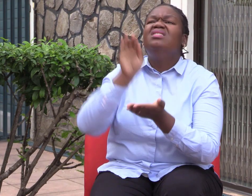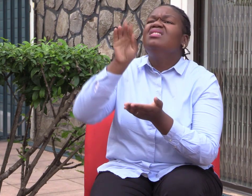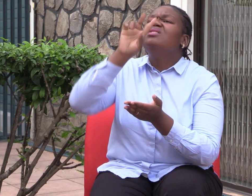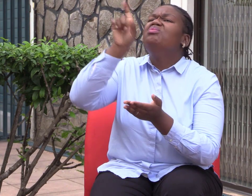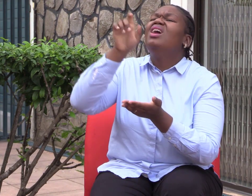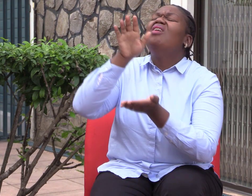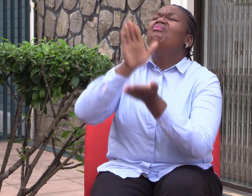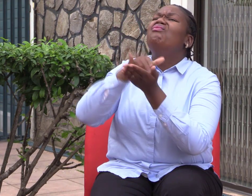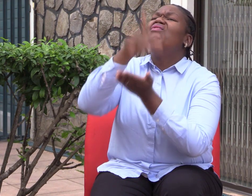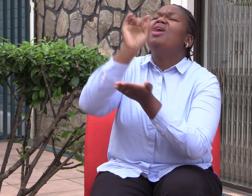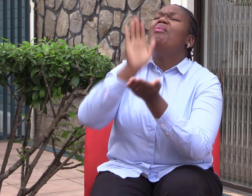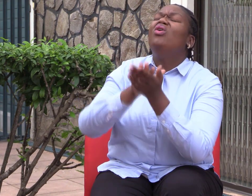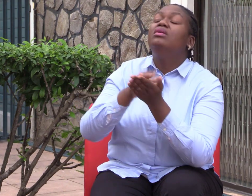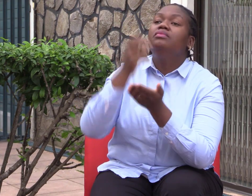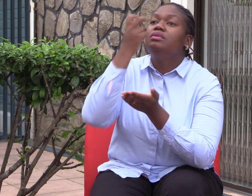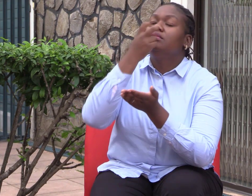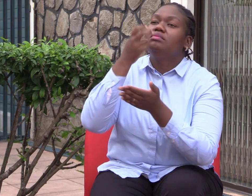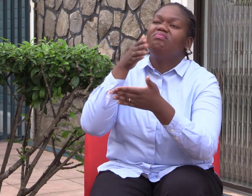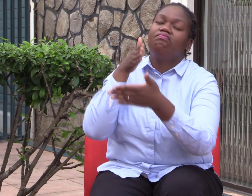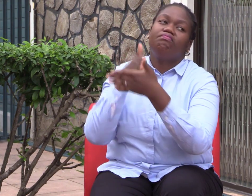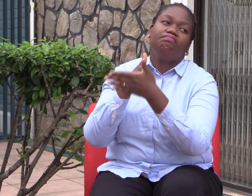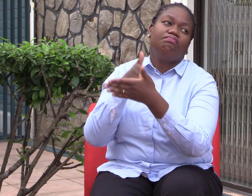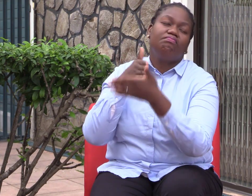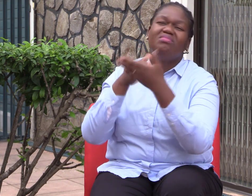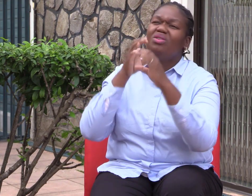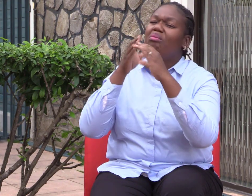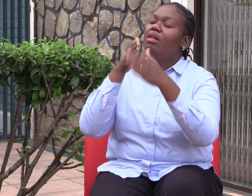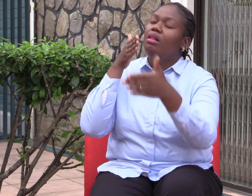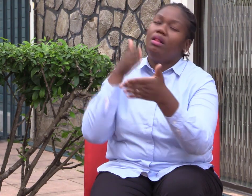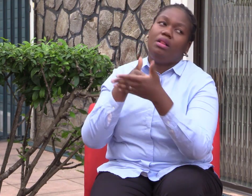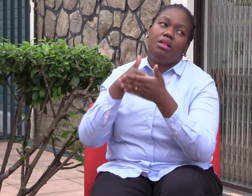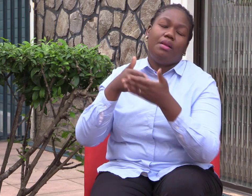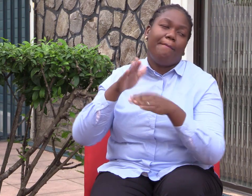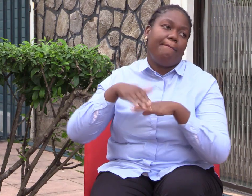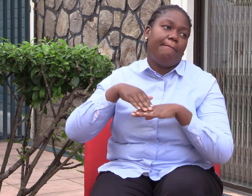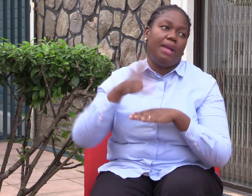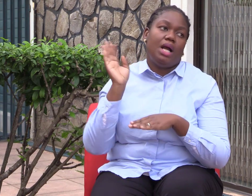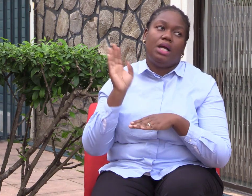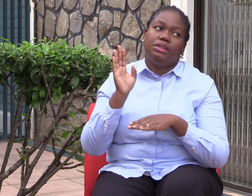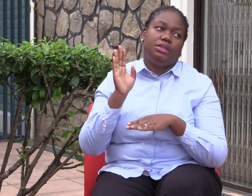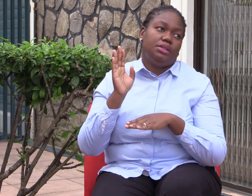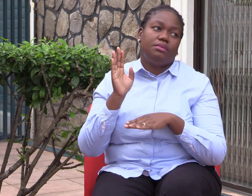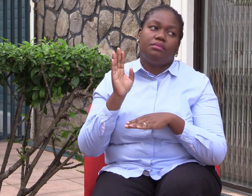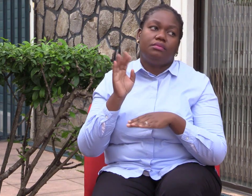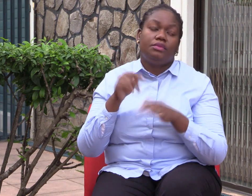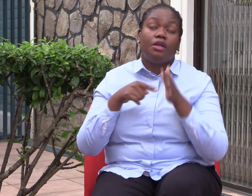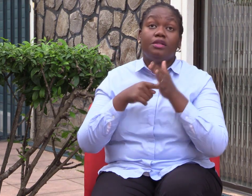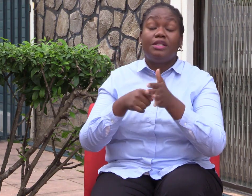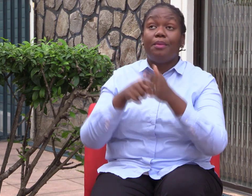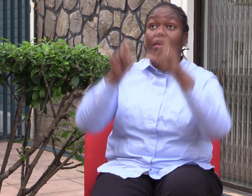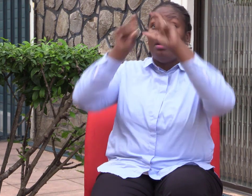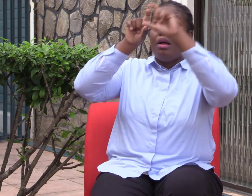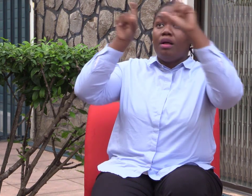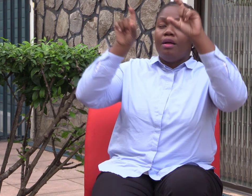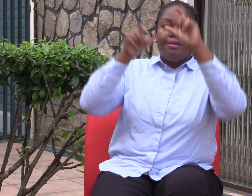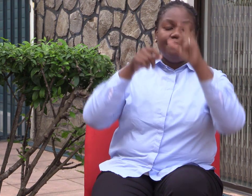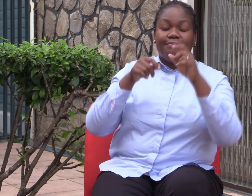vai. Porque temos que perguntar ao cobrador, mas com a máscara ele está lá a responder e eu não consigo